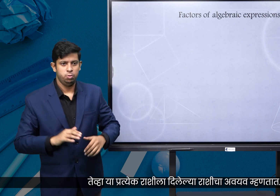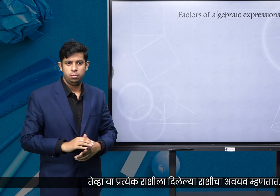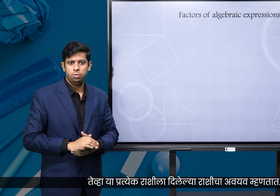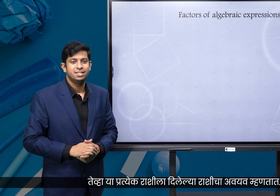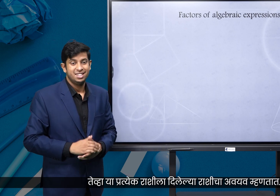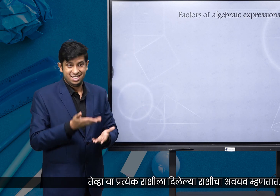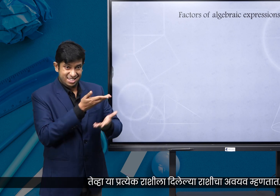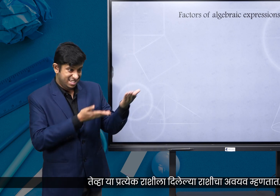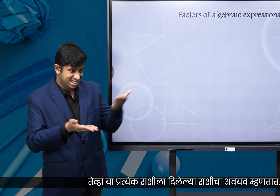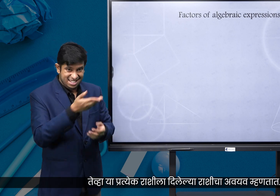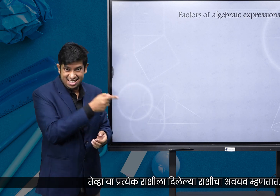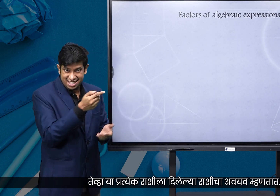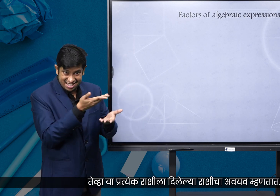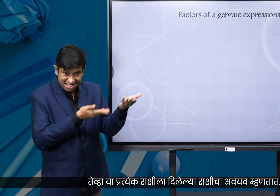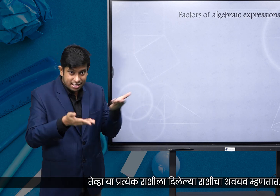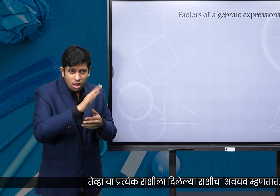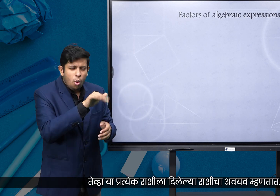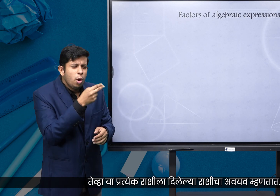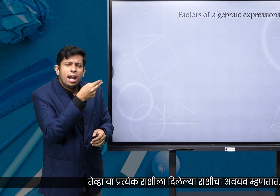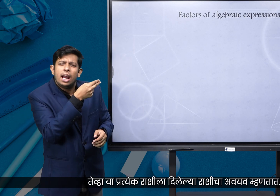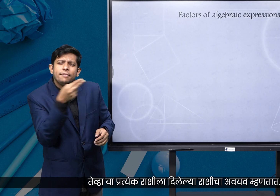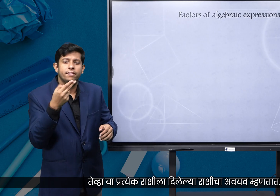तेव्हा या प्रत्येक राशीला दिलेल्या राशींचा अवयव म्हणतात.